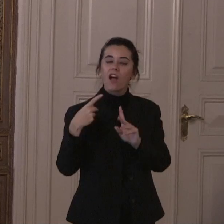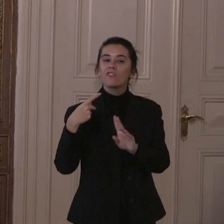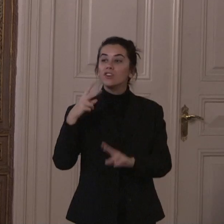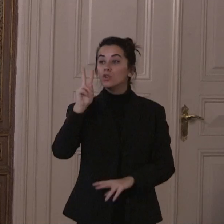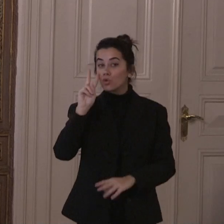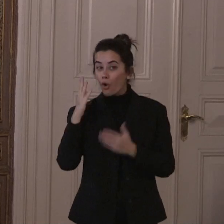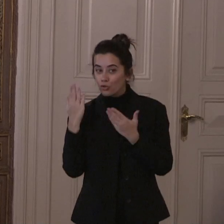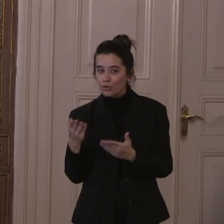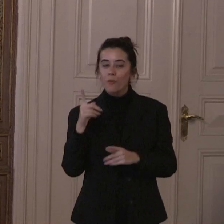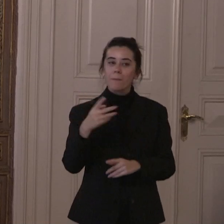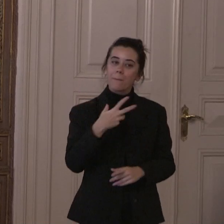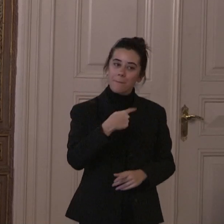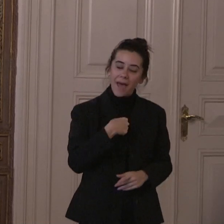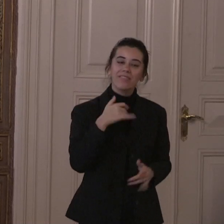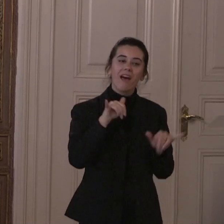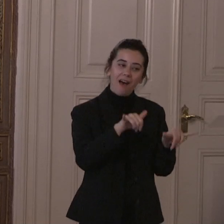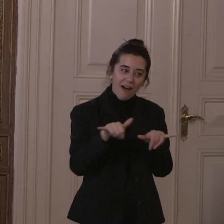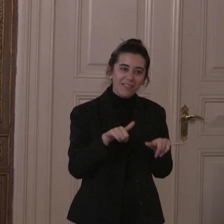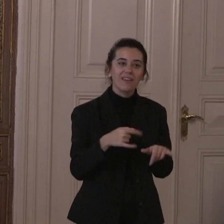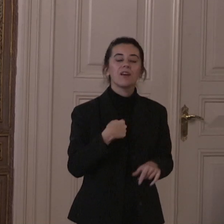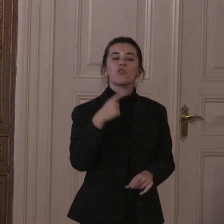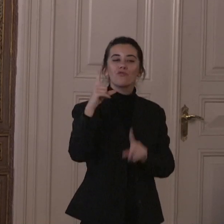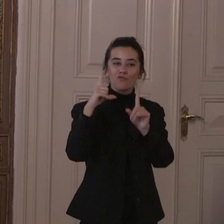etkinlikleri göstererek konuşmamı tamamlayacağım.